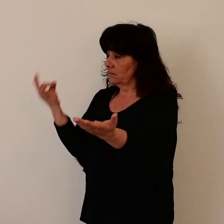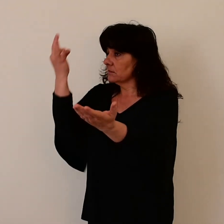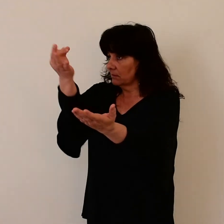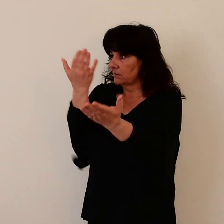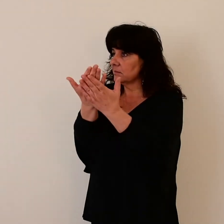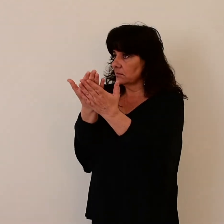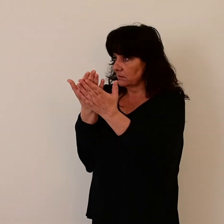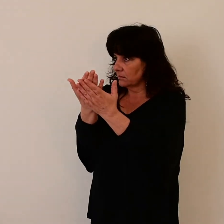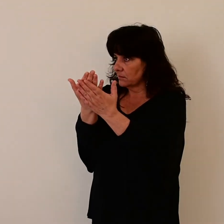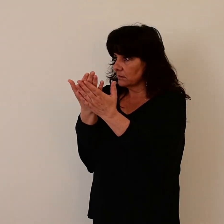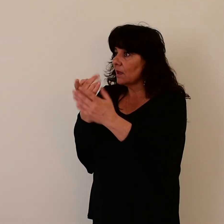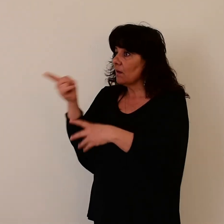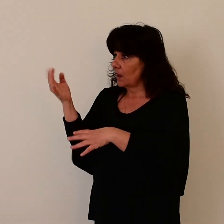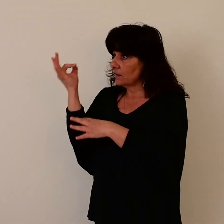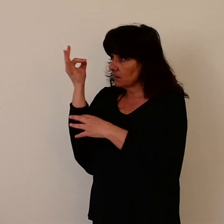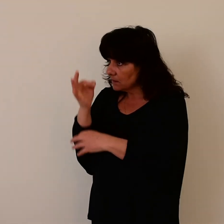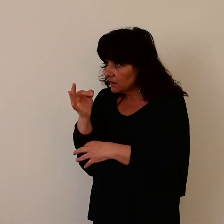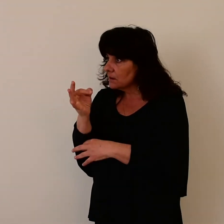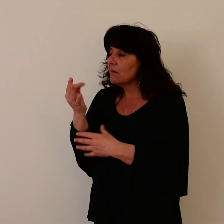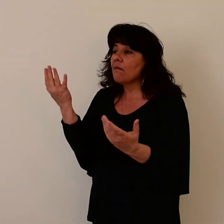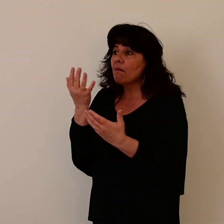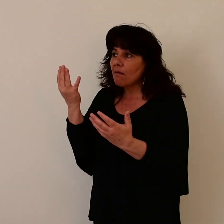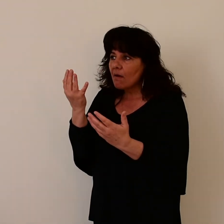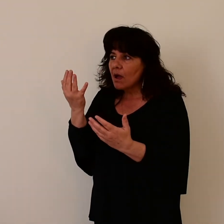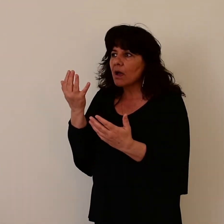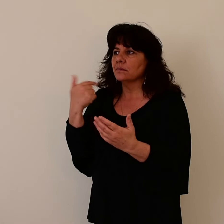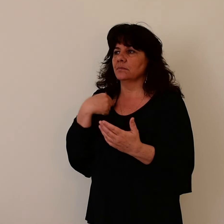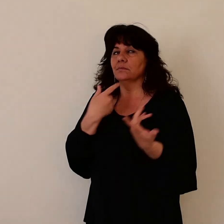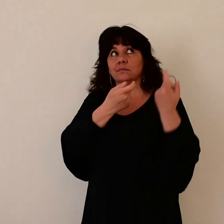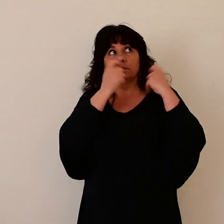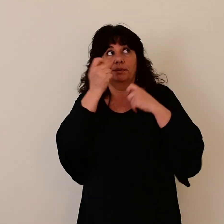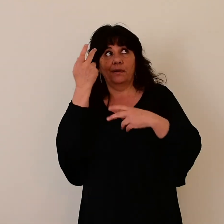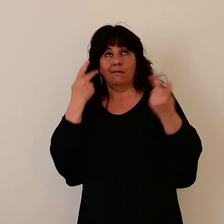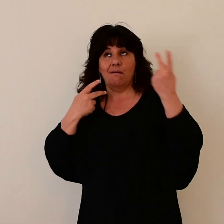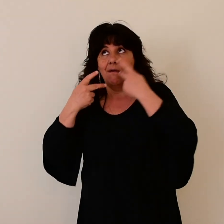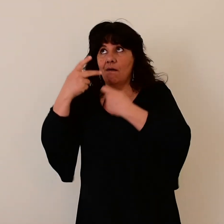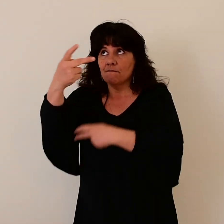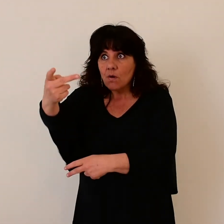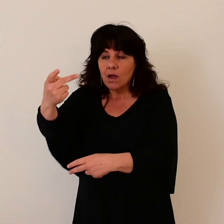Celui qui m'a envoyé vers vous, c'est « Je suis ».